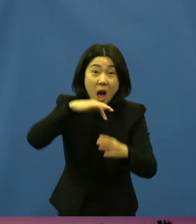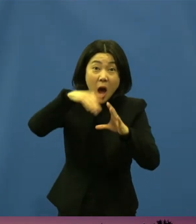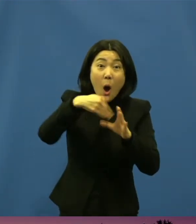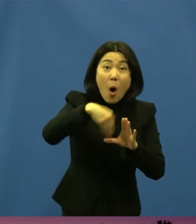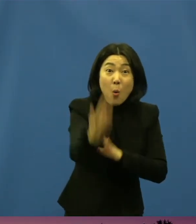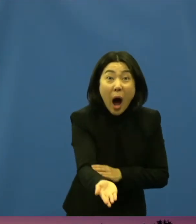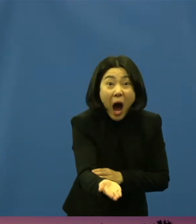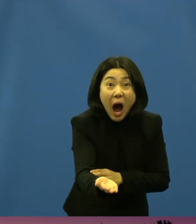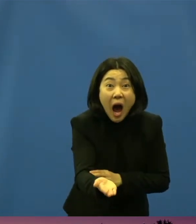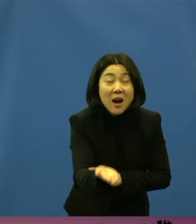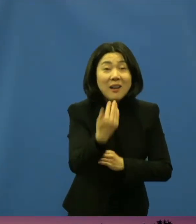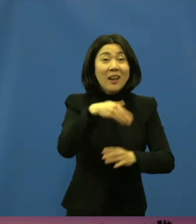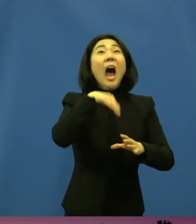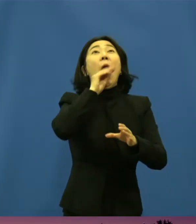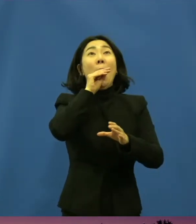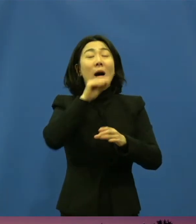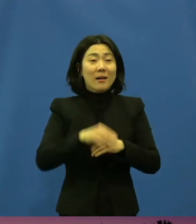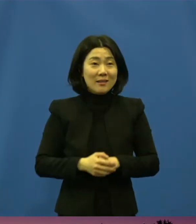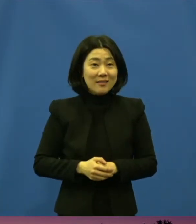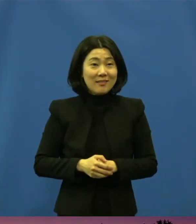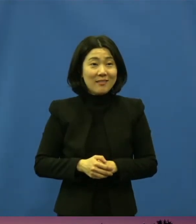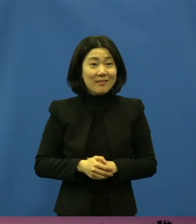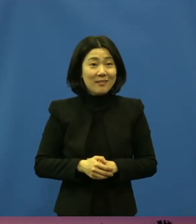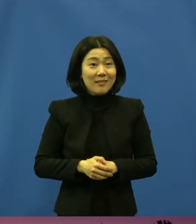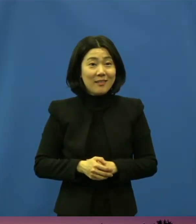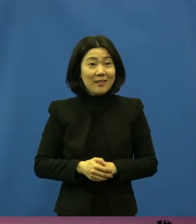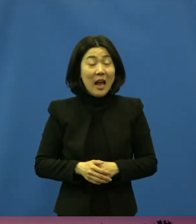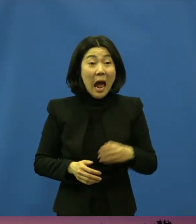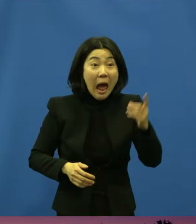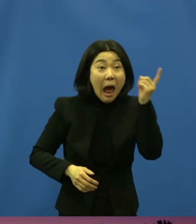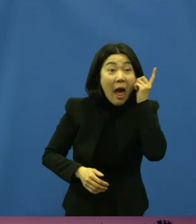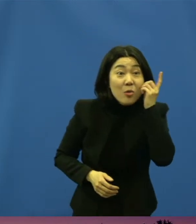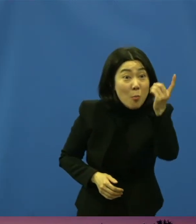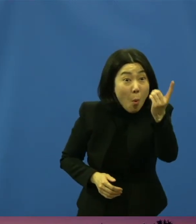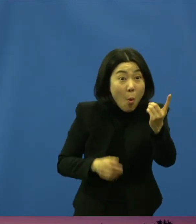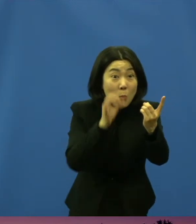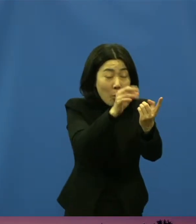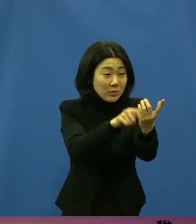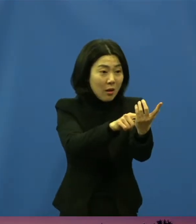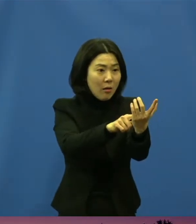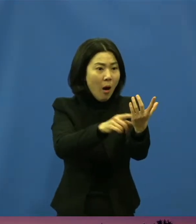여러분, 우리가 가지고 있는 핸드폰도 요물이죠, 그죠? 여기에 모든 게 들어있어.